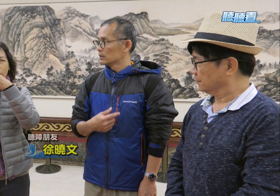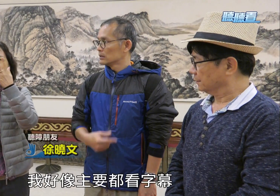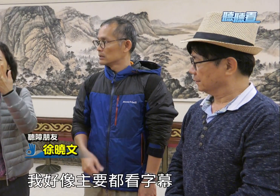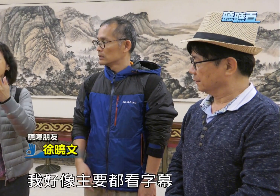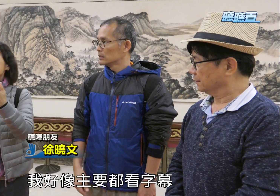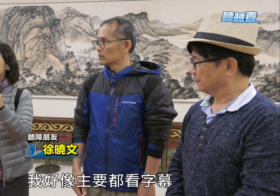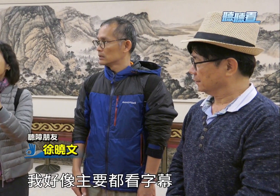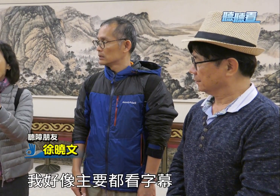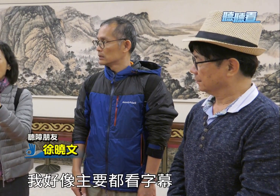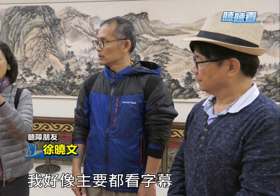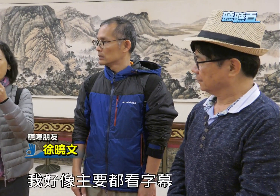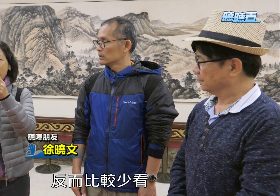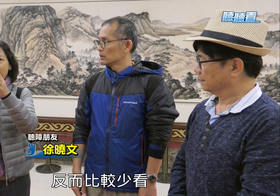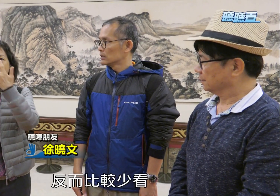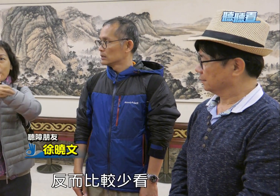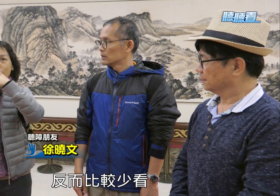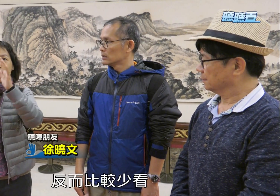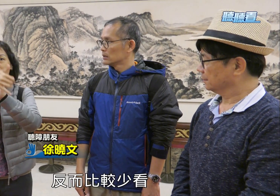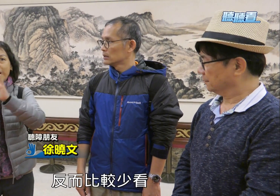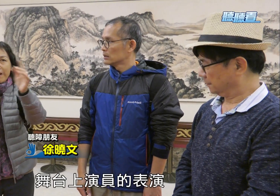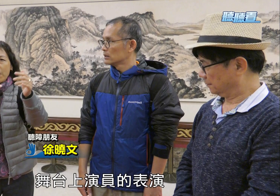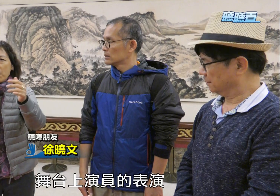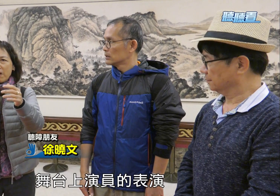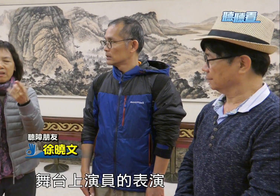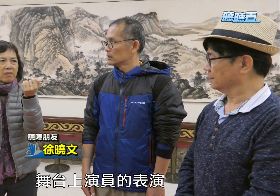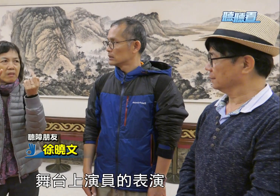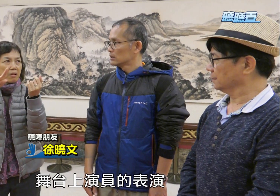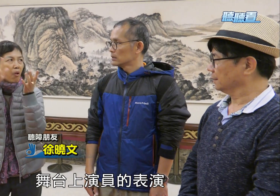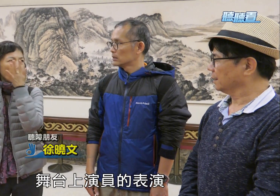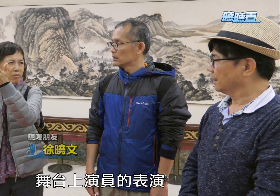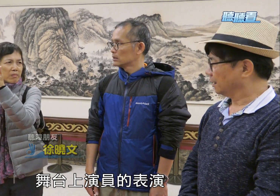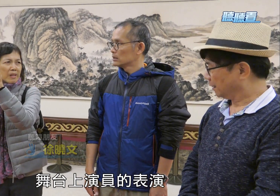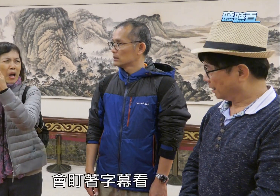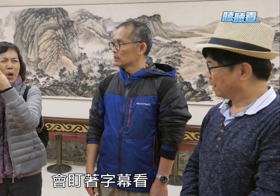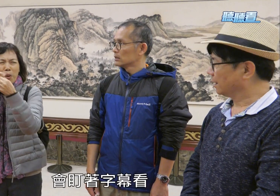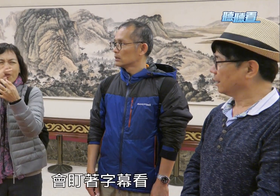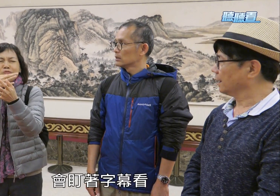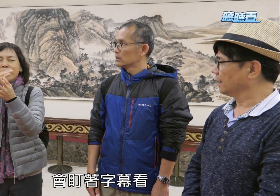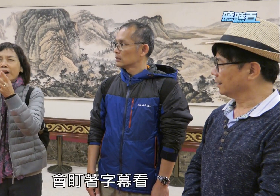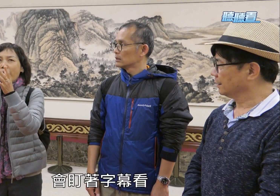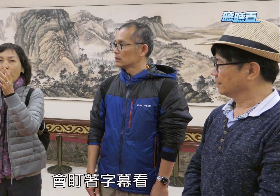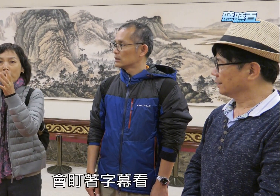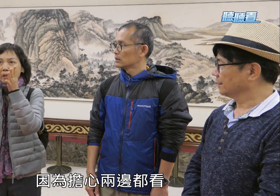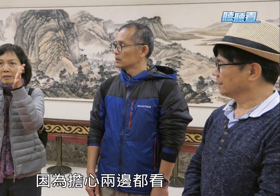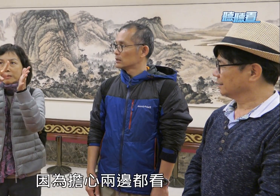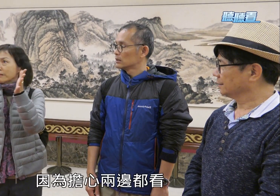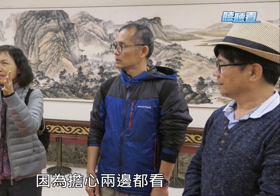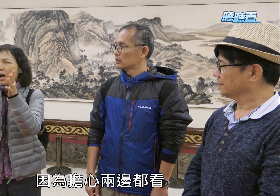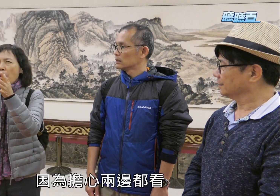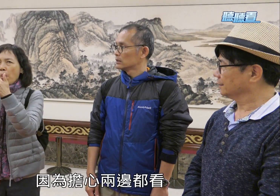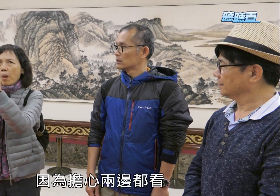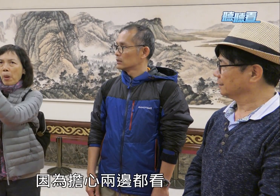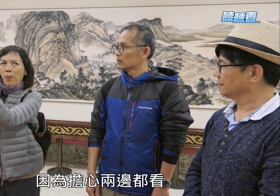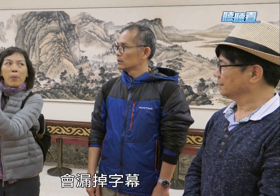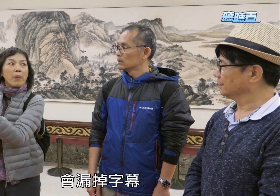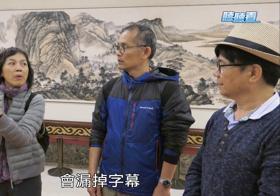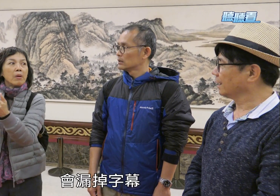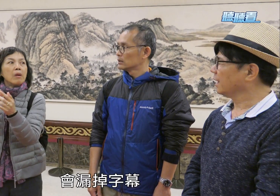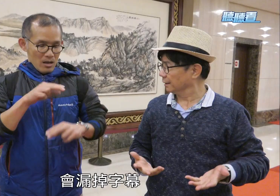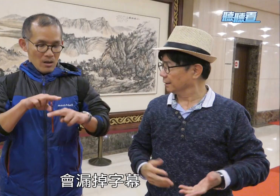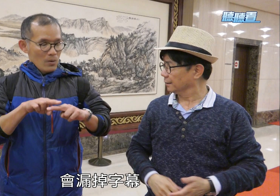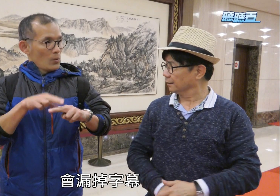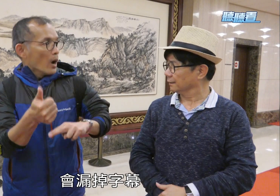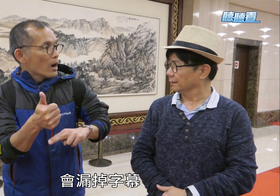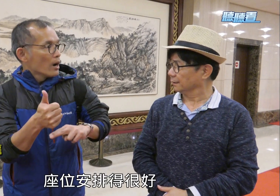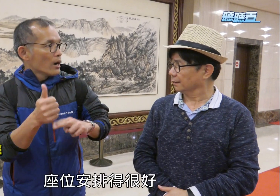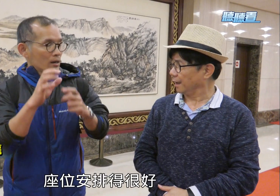哎，我好像主要都看字幕，反而比较少看舞台上演员的表演，会盯着字幕看，因为担心两边都看会漏